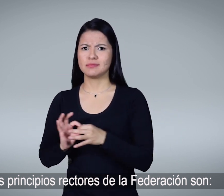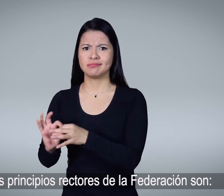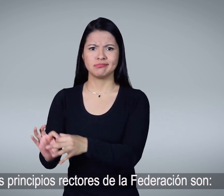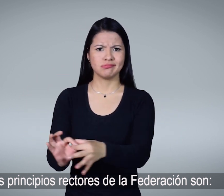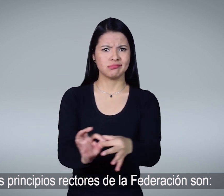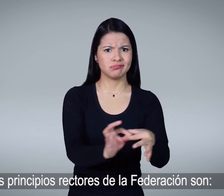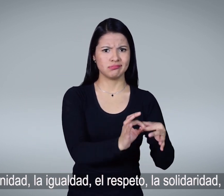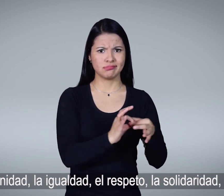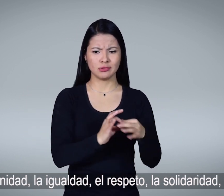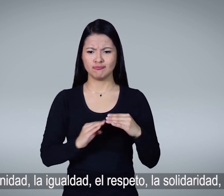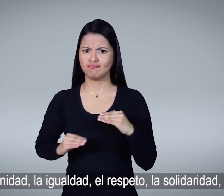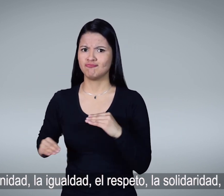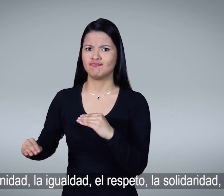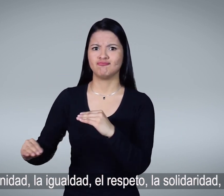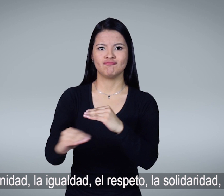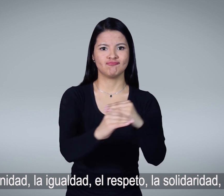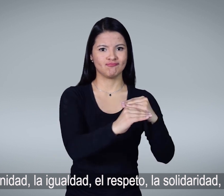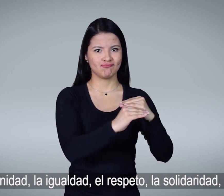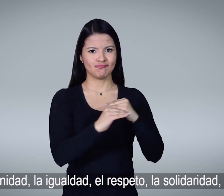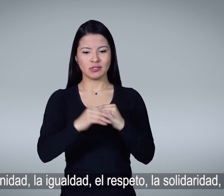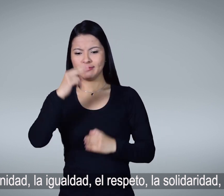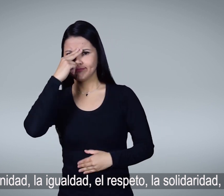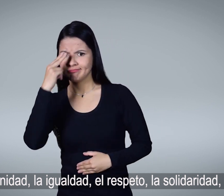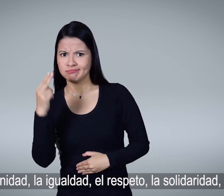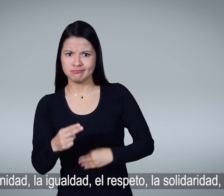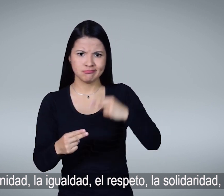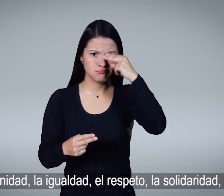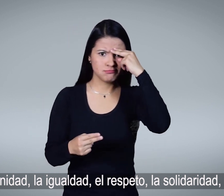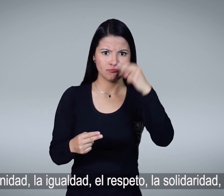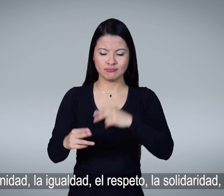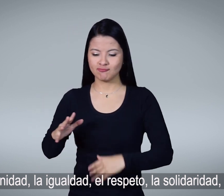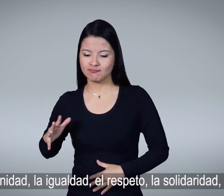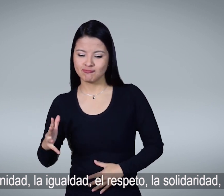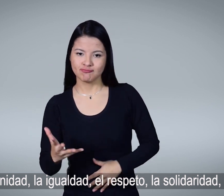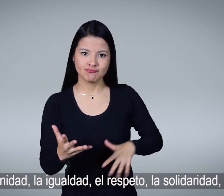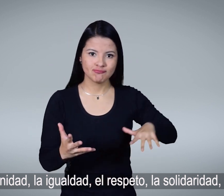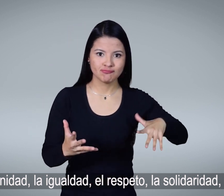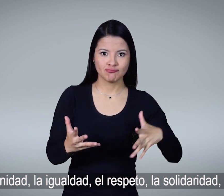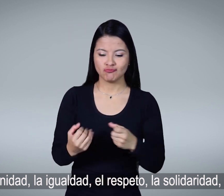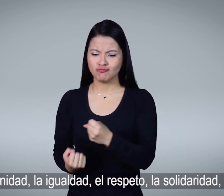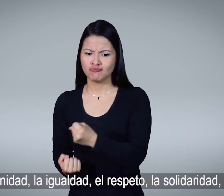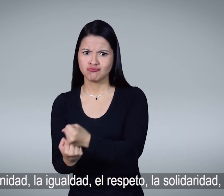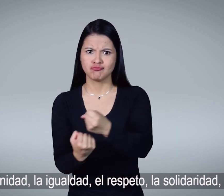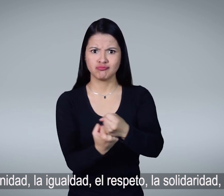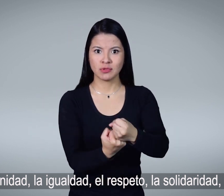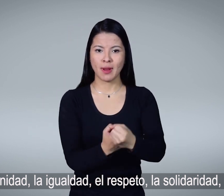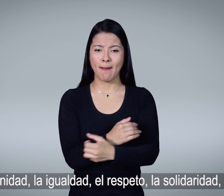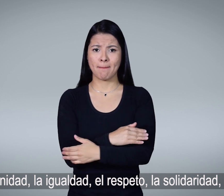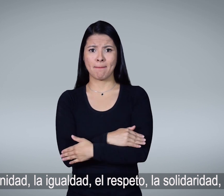la unidad, la igualdad, el respeto, la solidaridad,